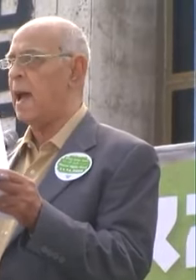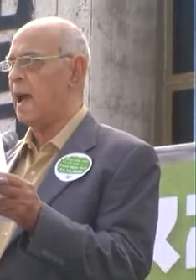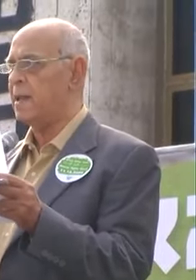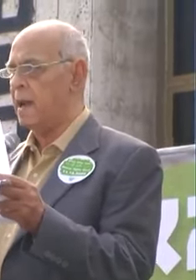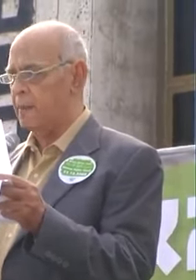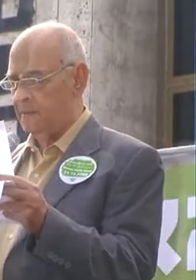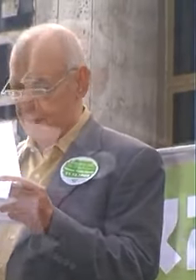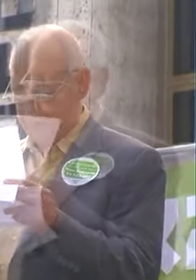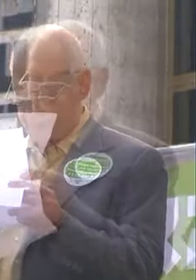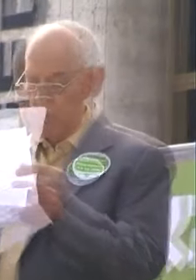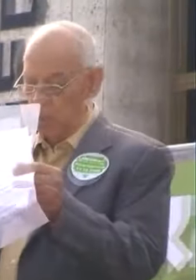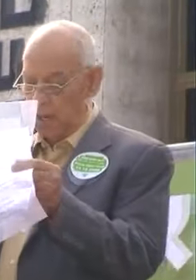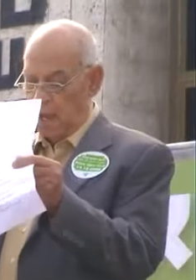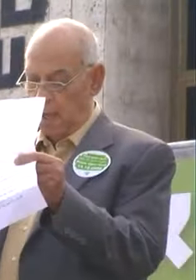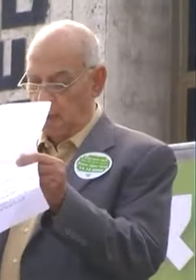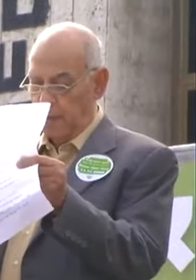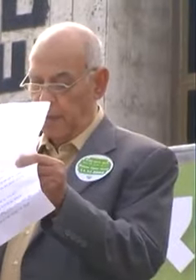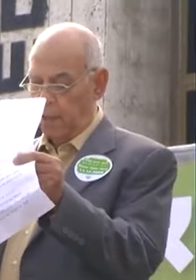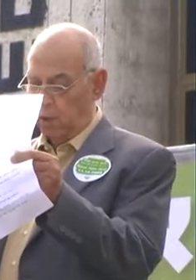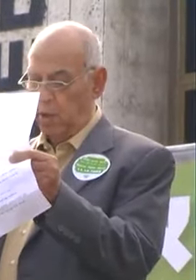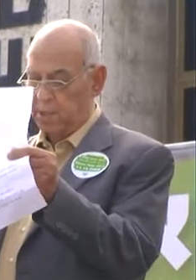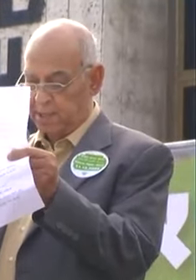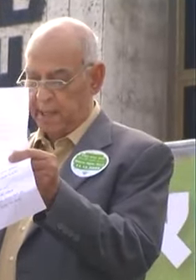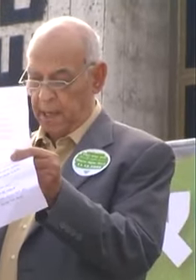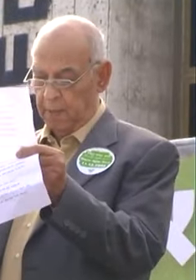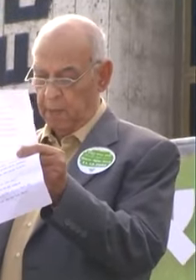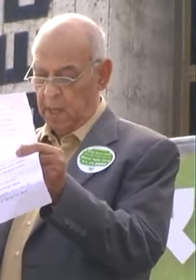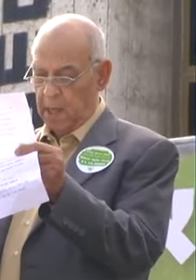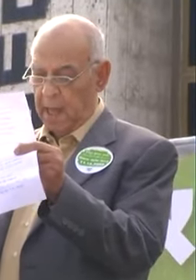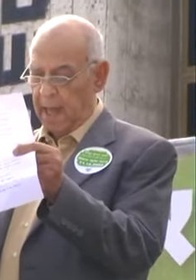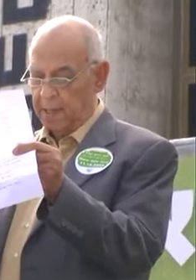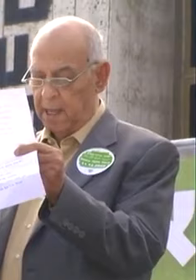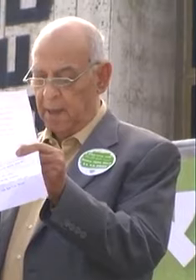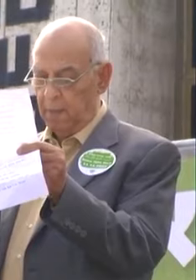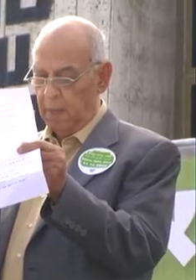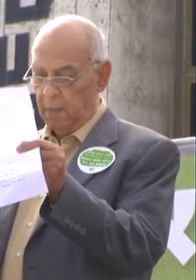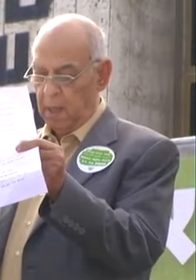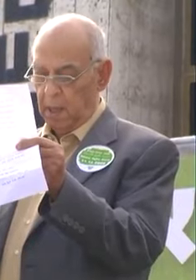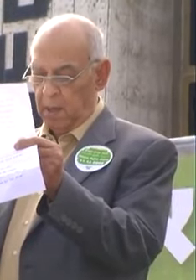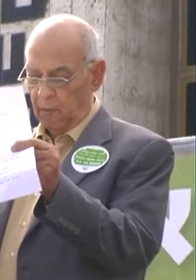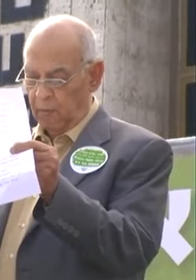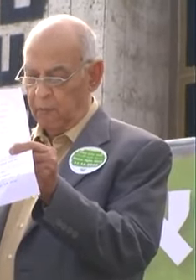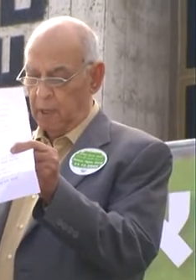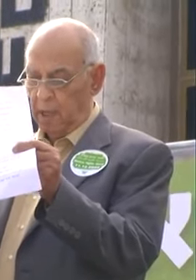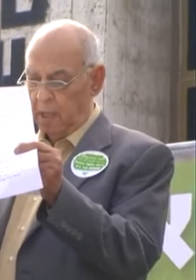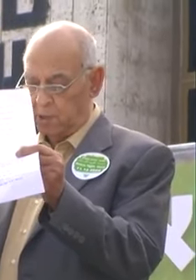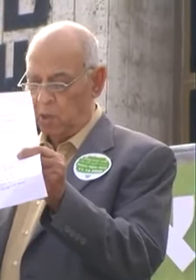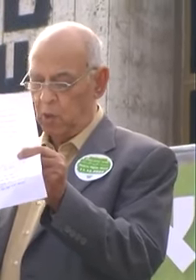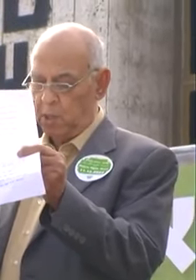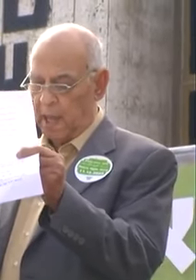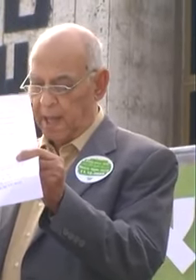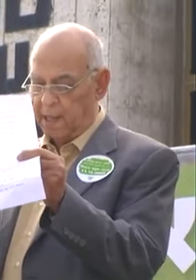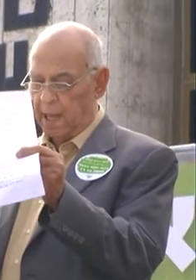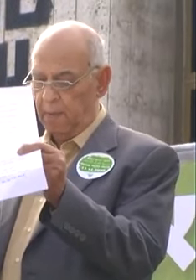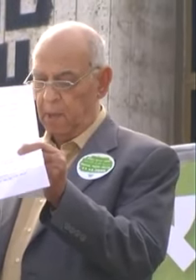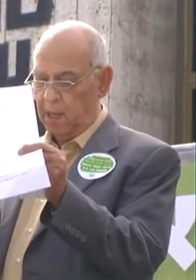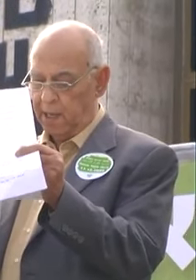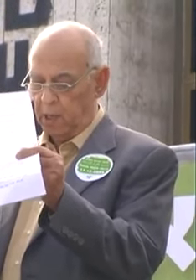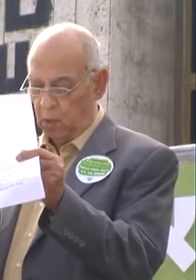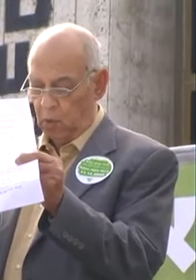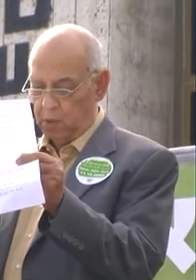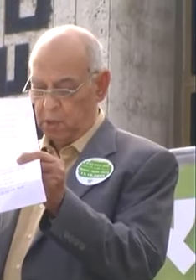גזע האדם. האמונה בעקרון זה, האדם, זכות